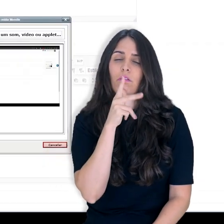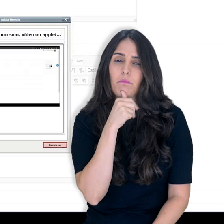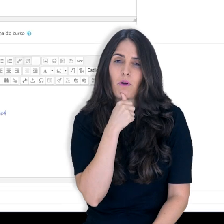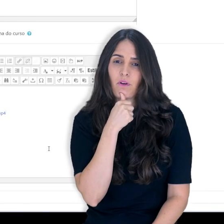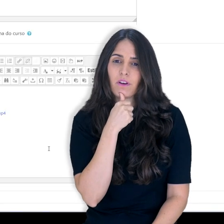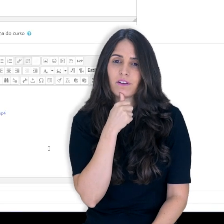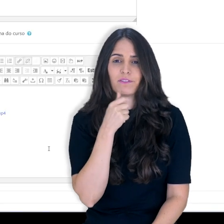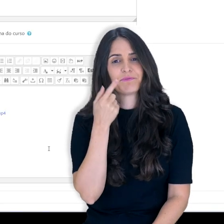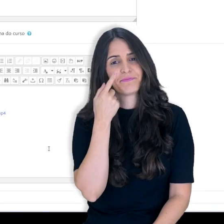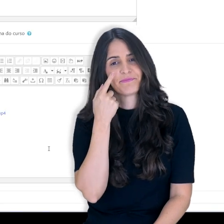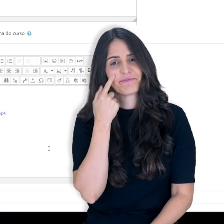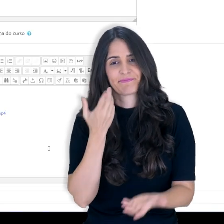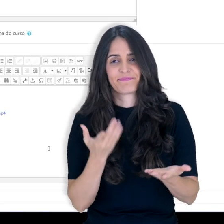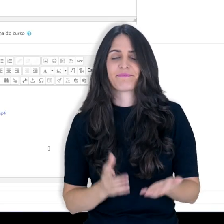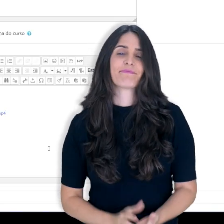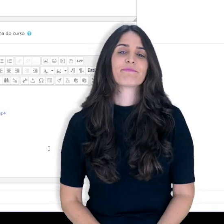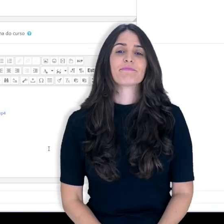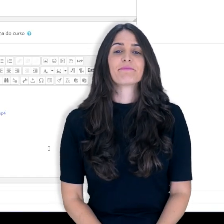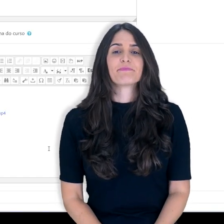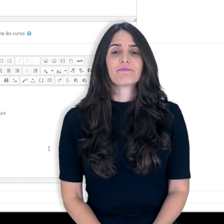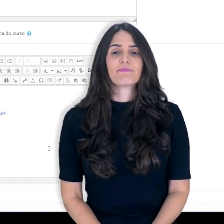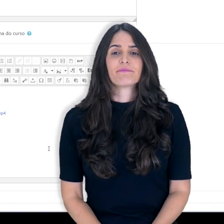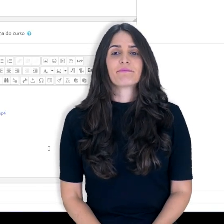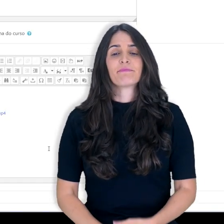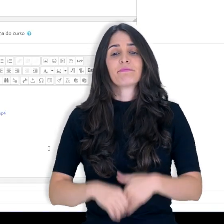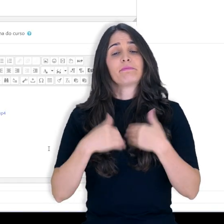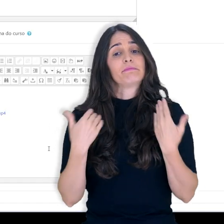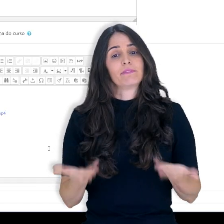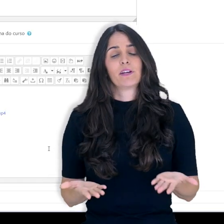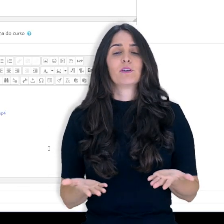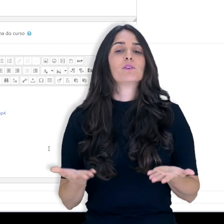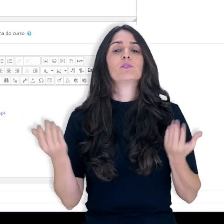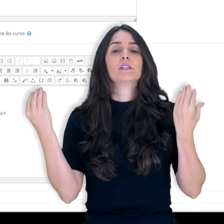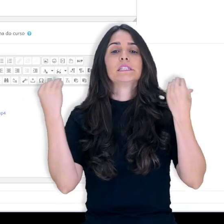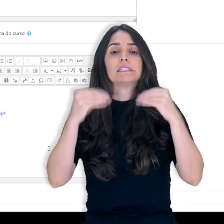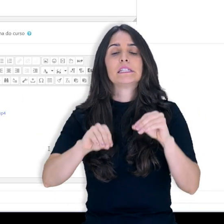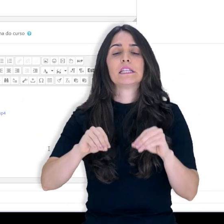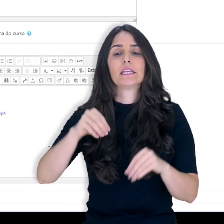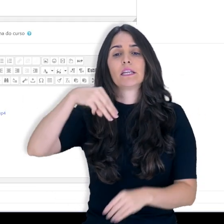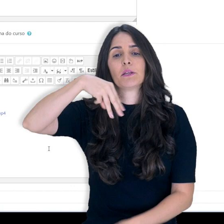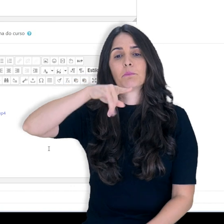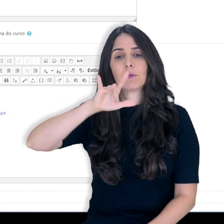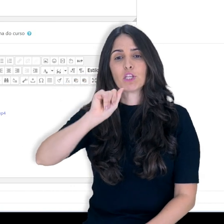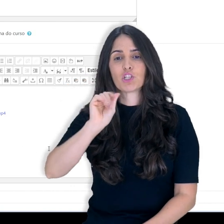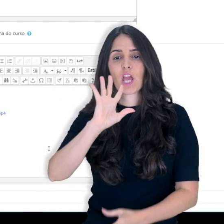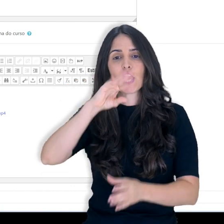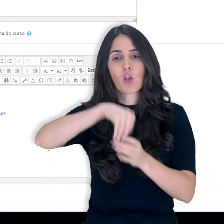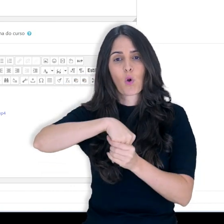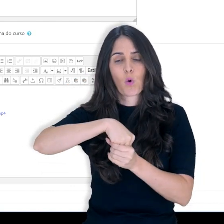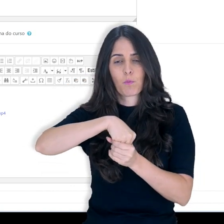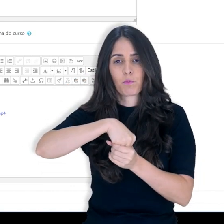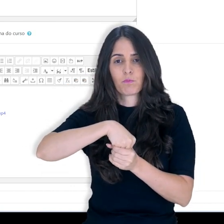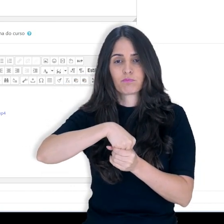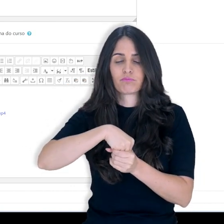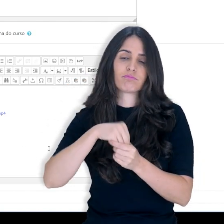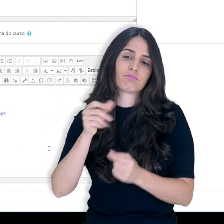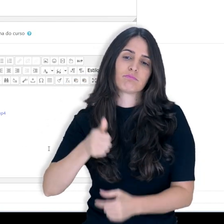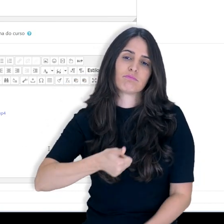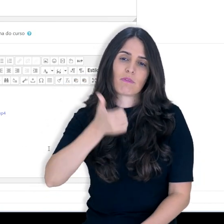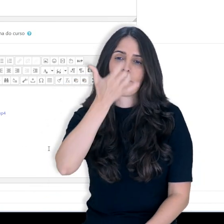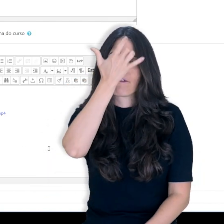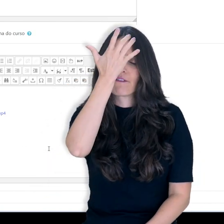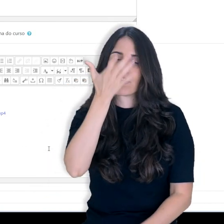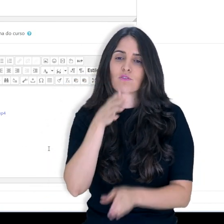aqui está agora nós vamos inserir uma mídia incorporada é a melhor forma